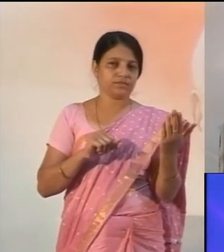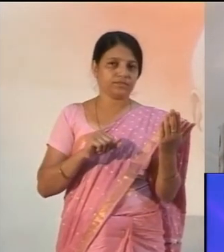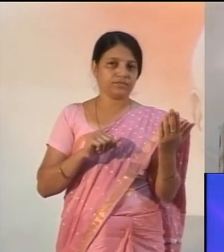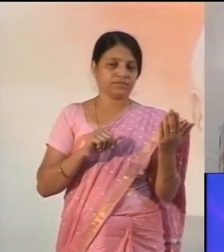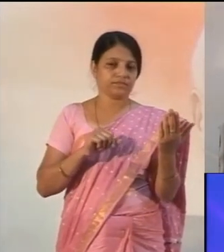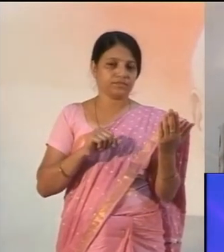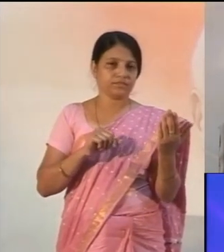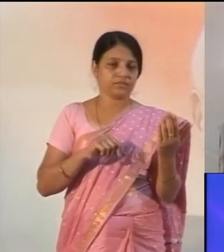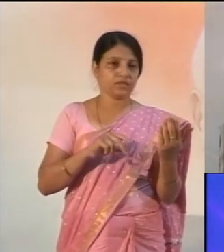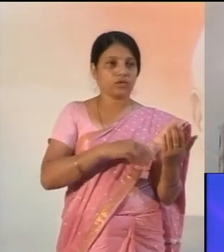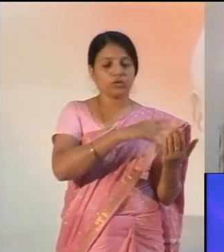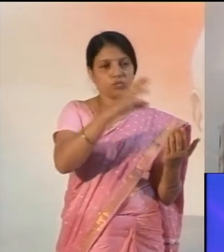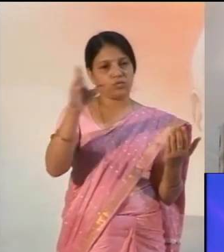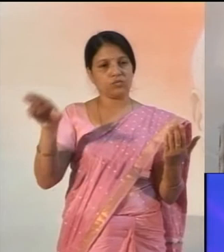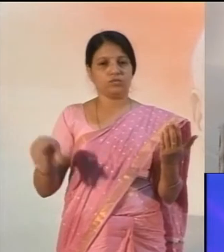उन लोगों की थी